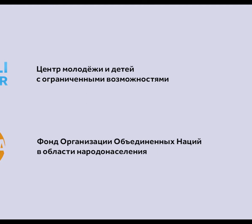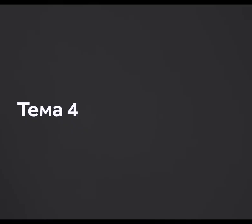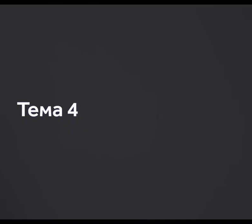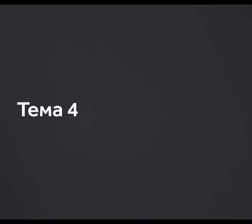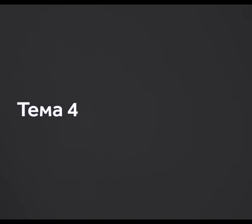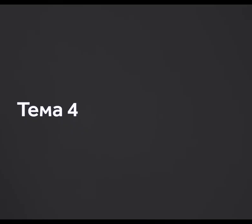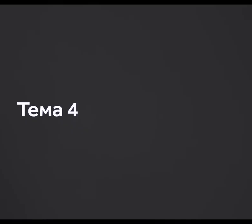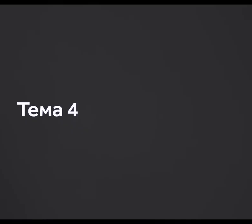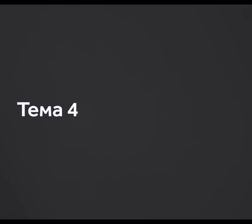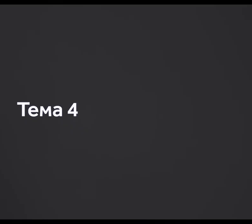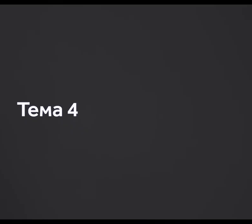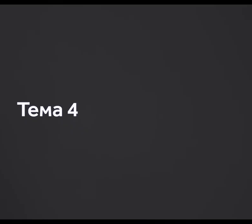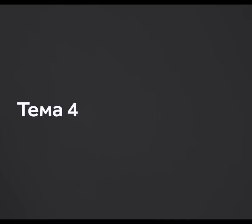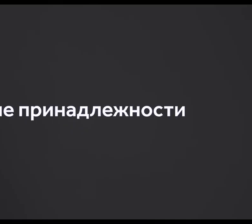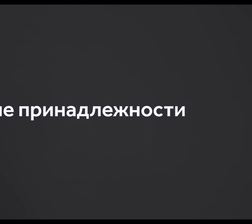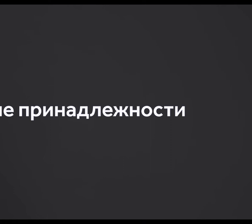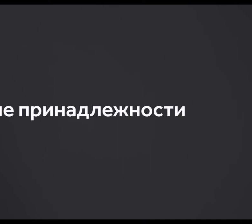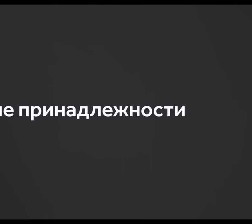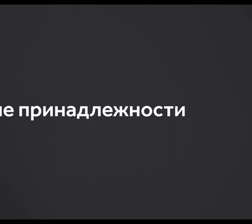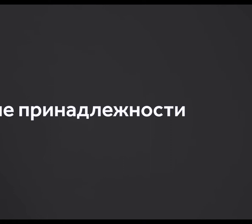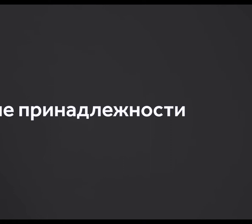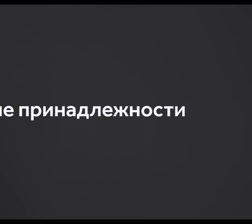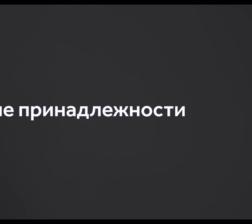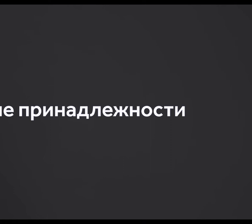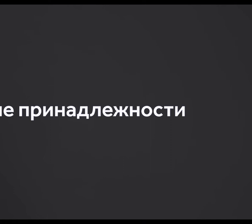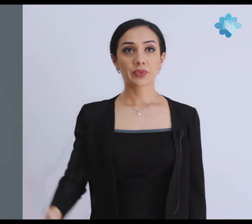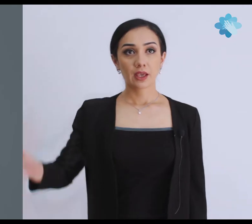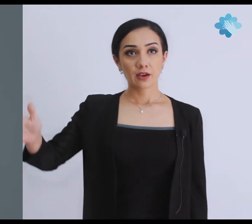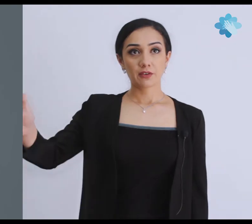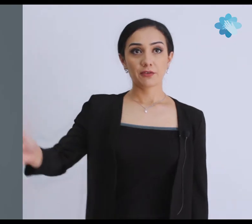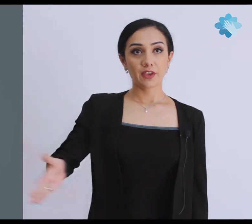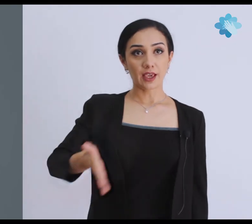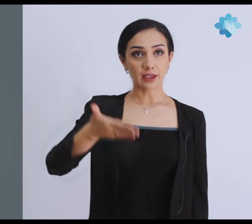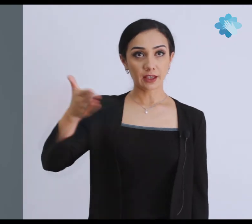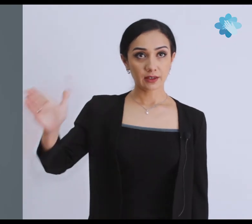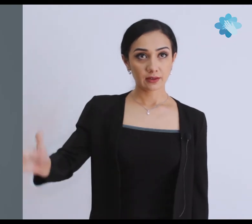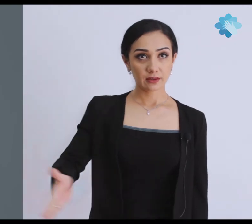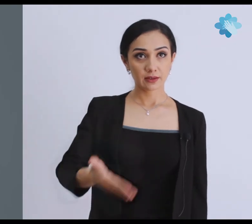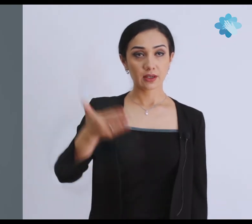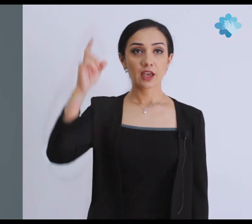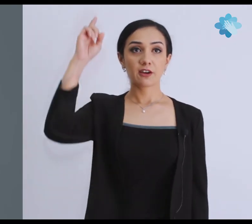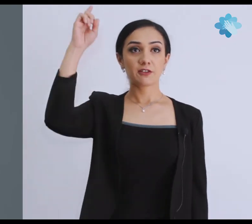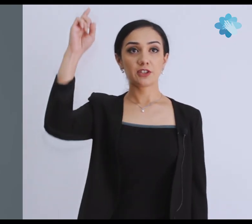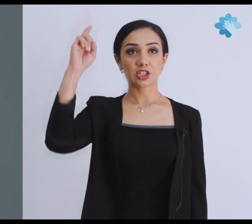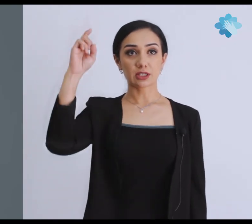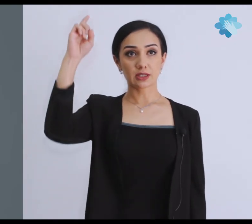тема 4 домашние принадлежности вейник вешалка